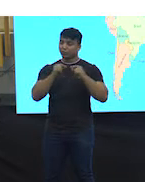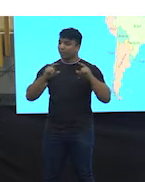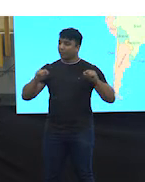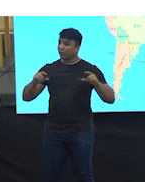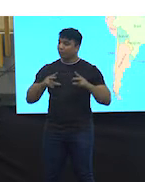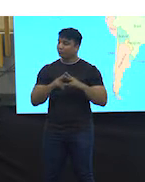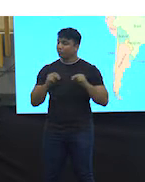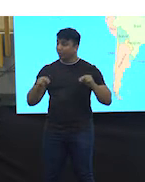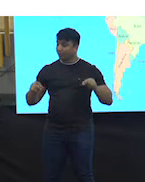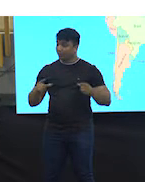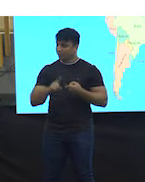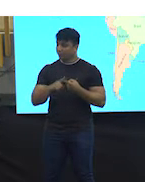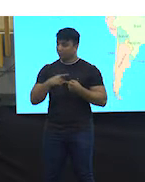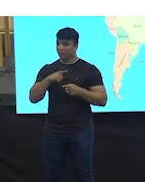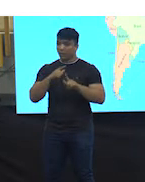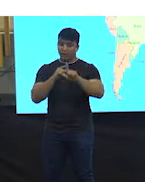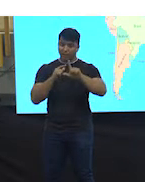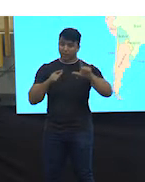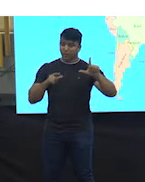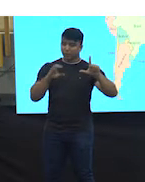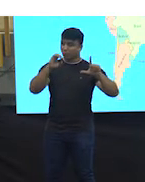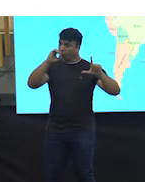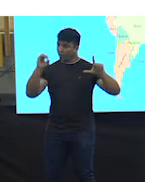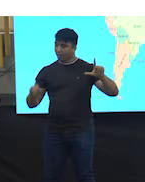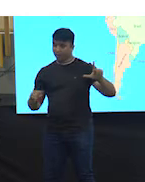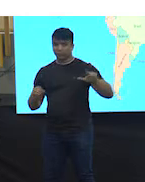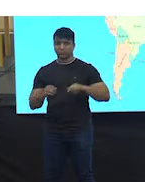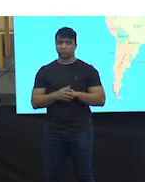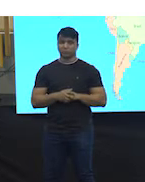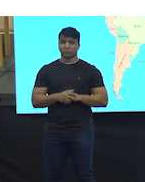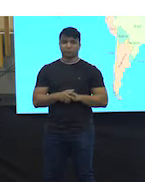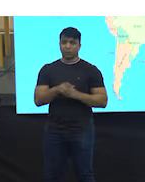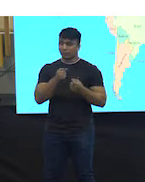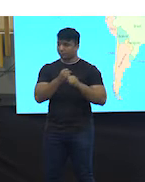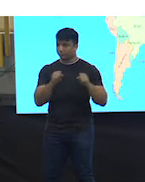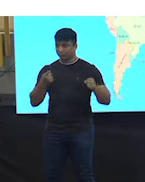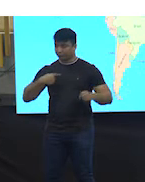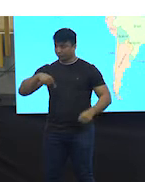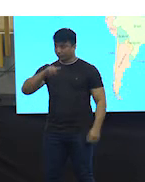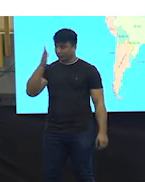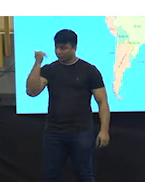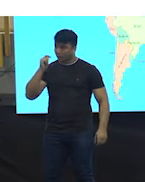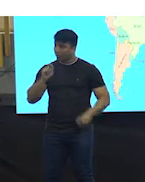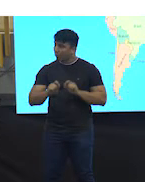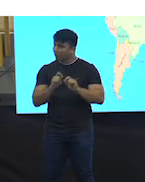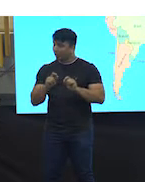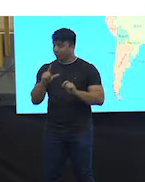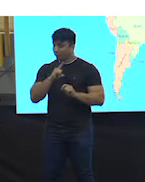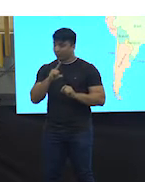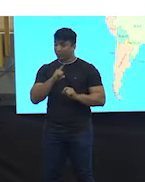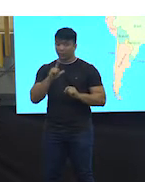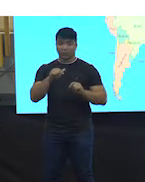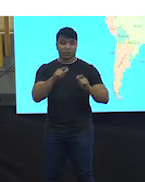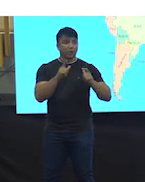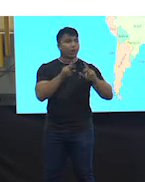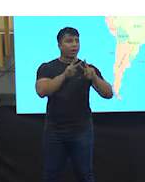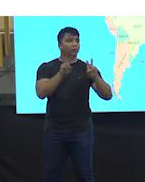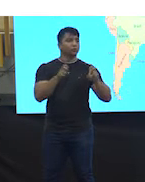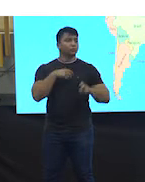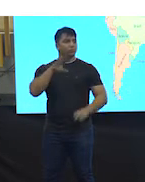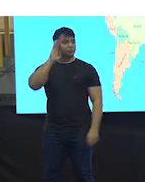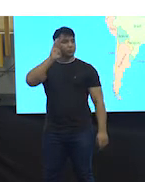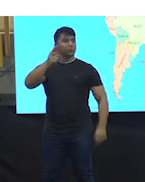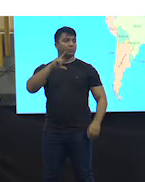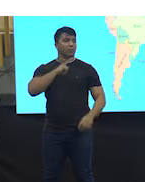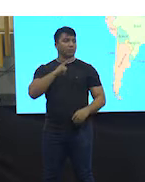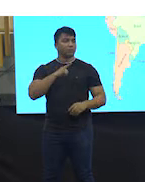leste, o Sol se põe a oeste. É impossível, e você sabe que um dos assuntos que quando